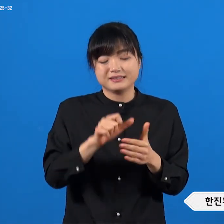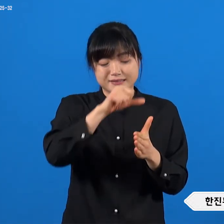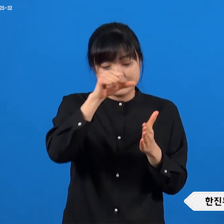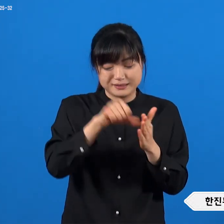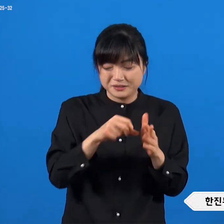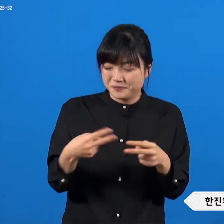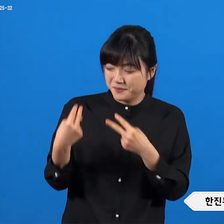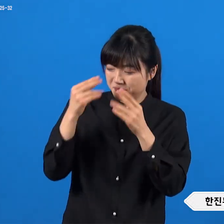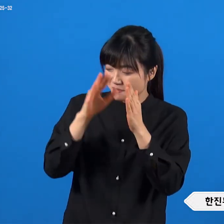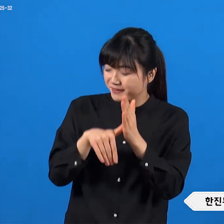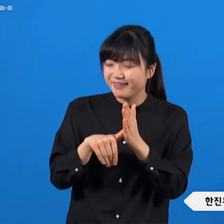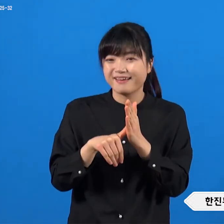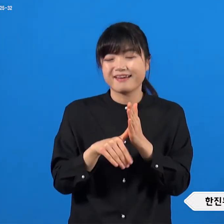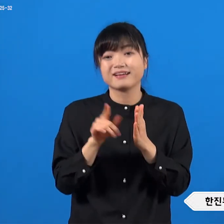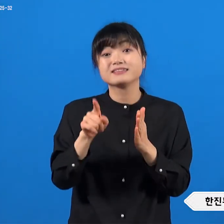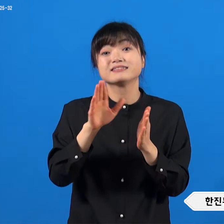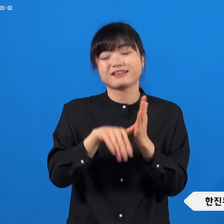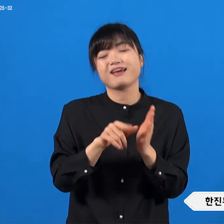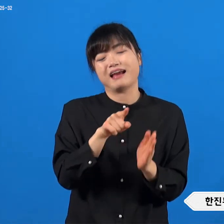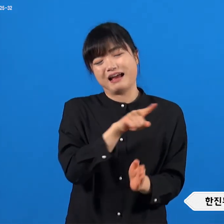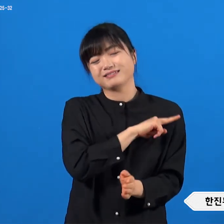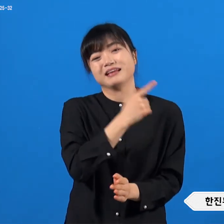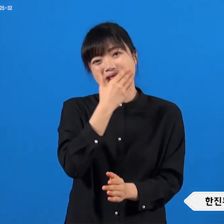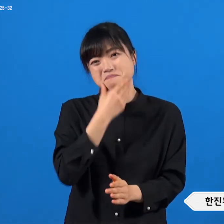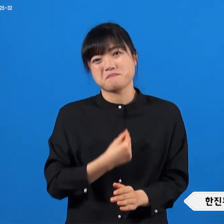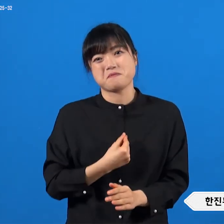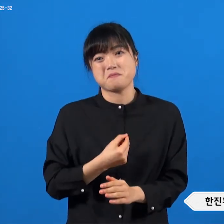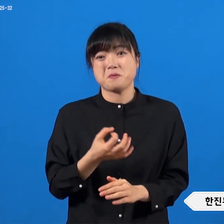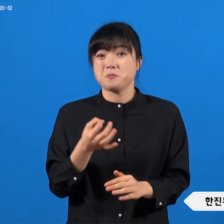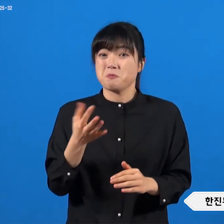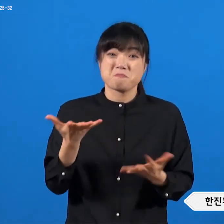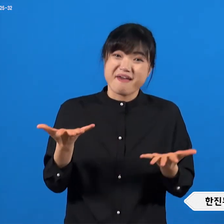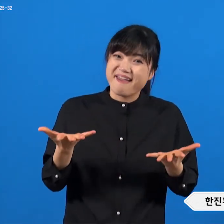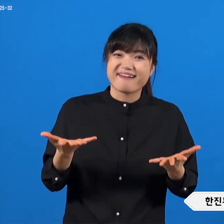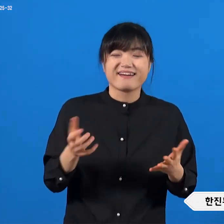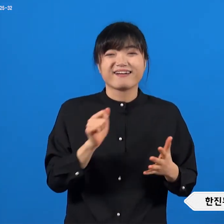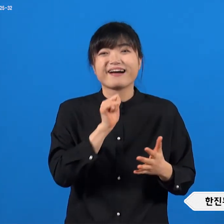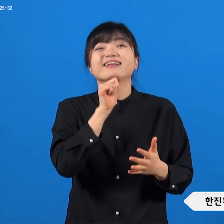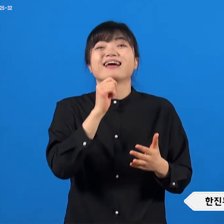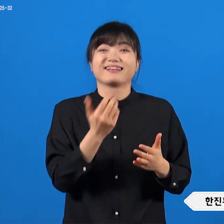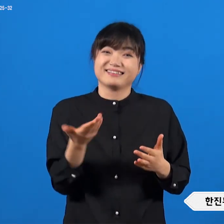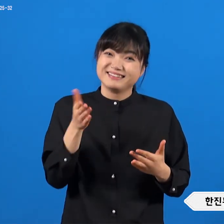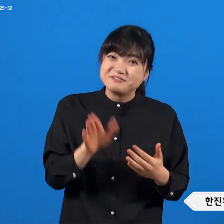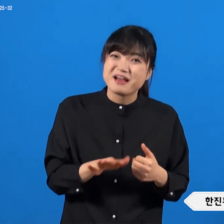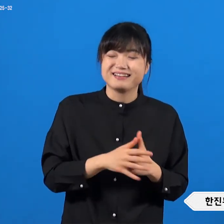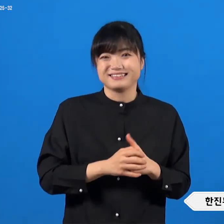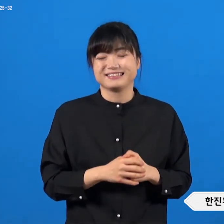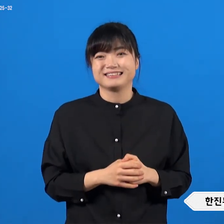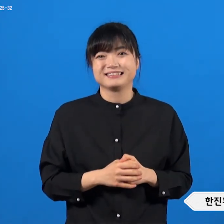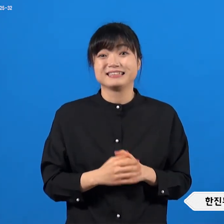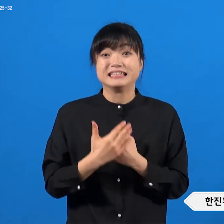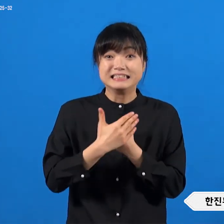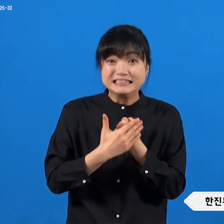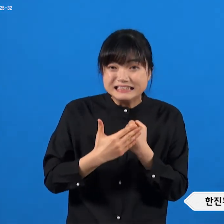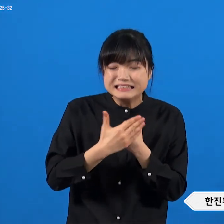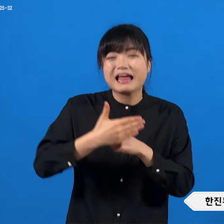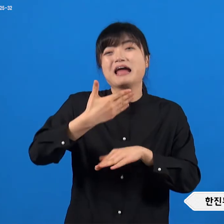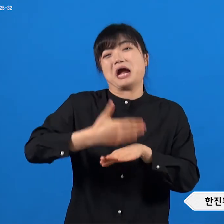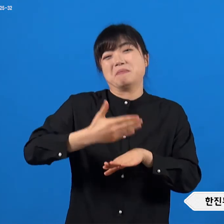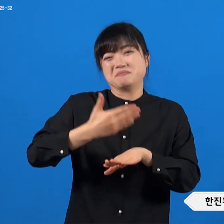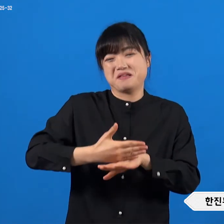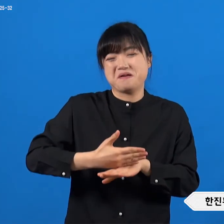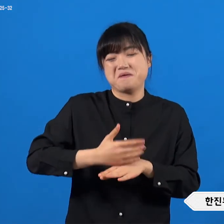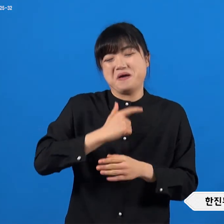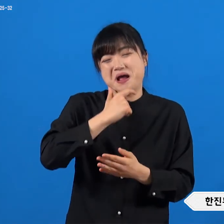돌이켜보면 그때가 진짜 행복했습니다. 손에 아무것도 쥔 것도 없지만 은혜에